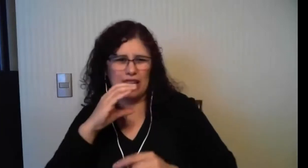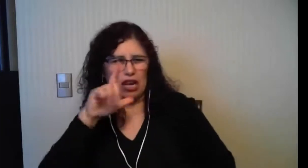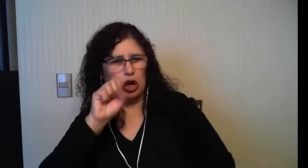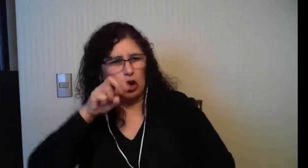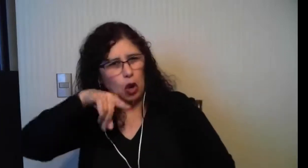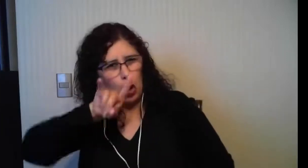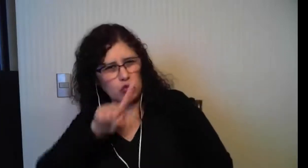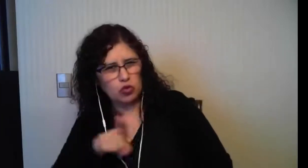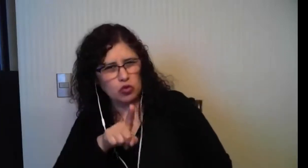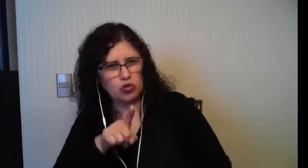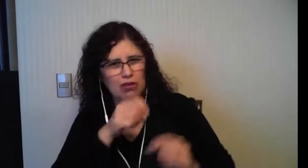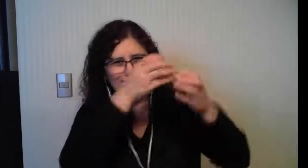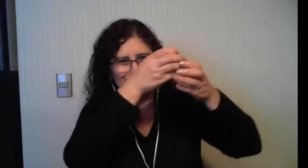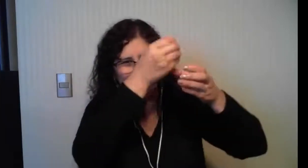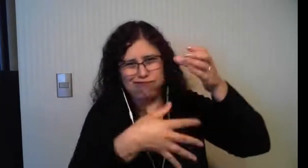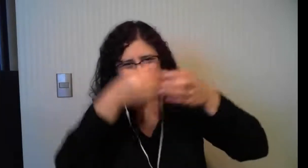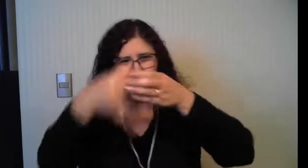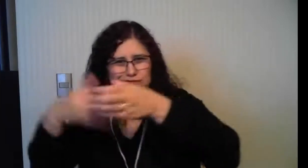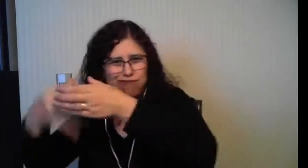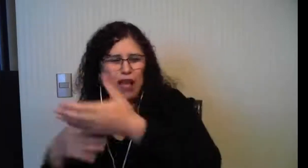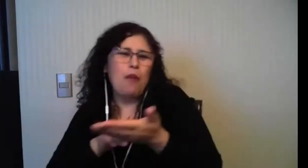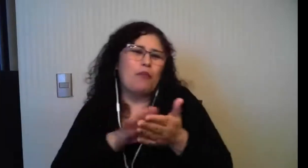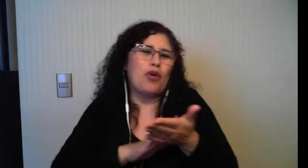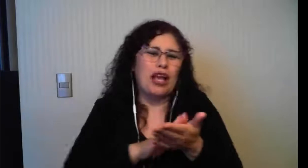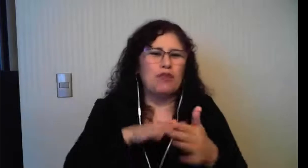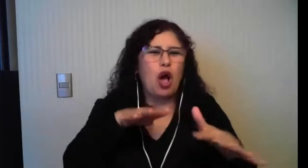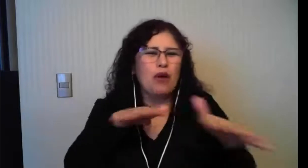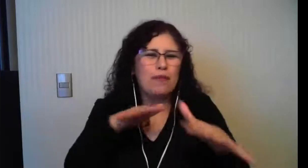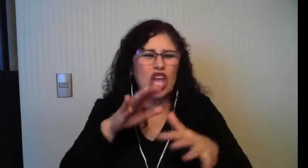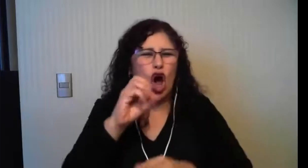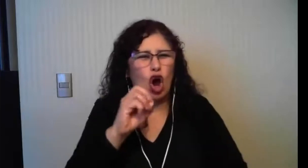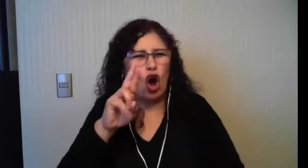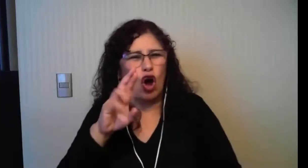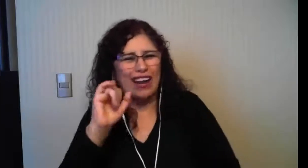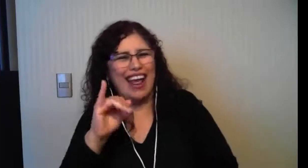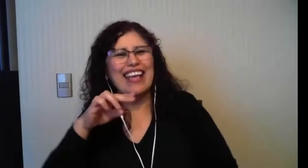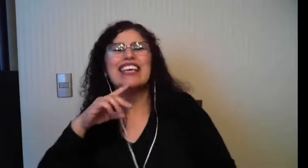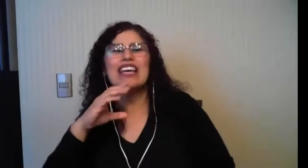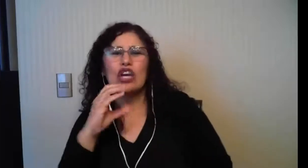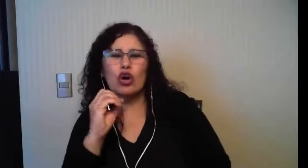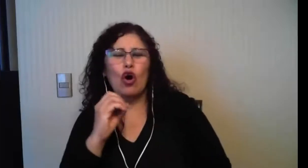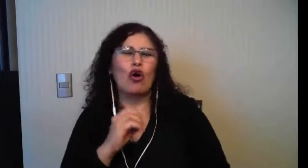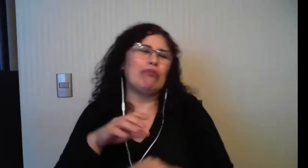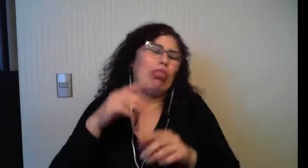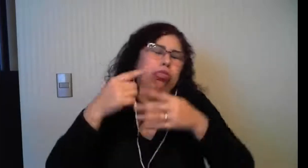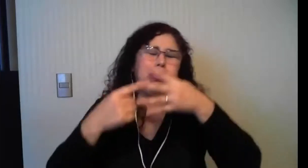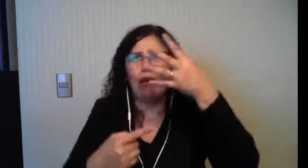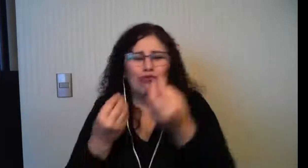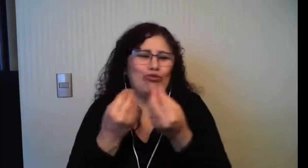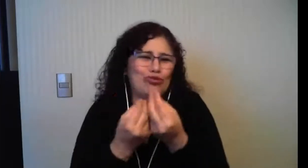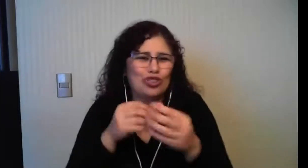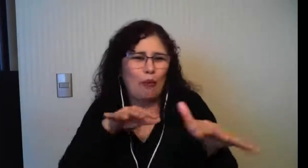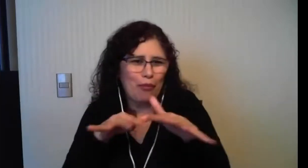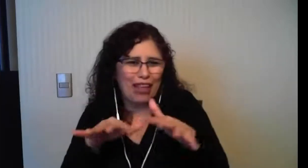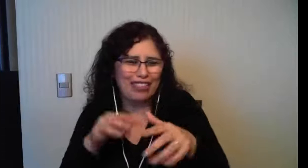hay movimientos coreicos, movimientos atetóxicos, movimientos distónicos, movimientos coreotetóxicos, ¿ya?